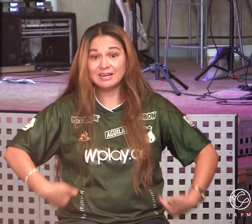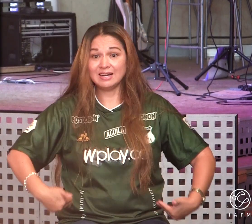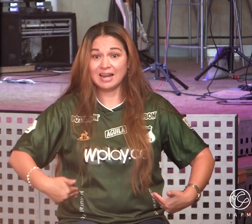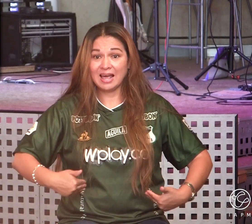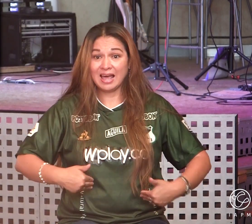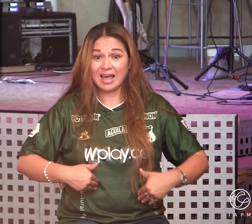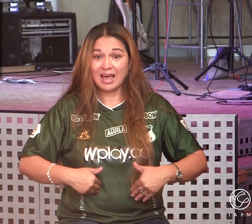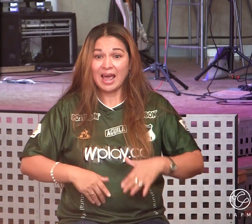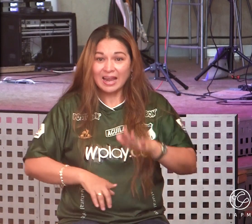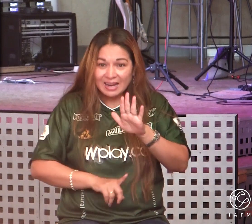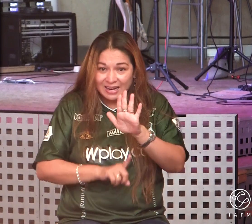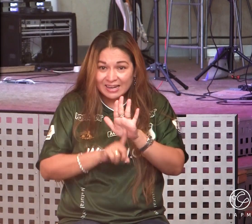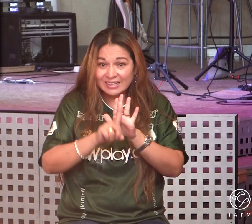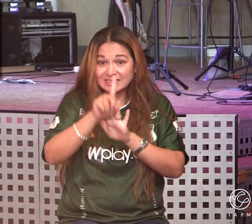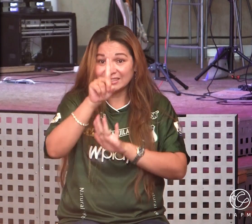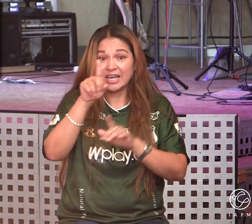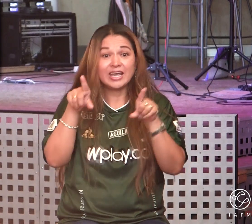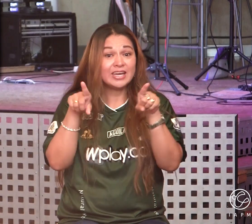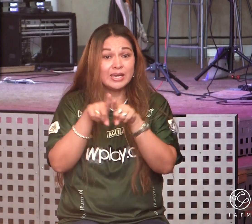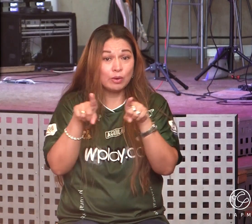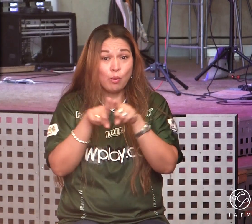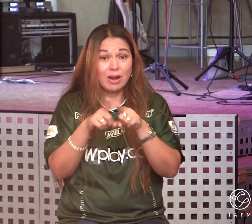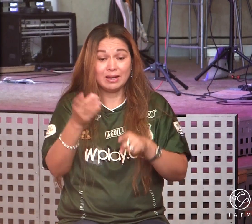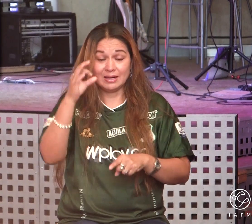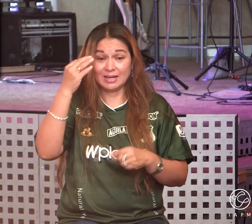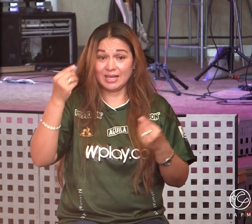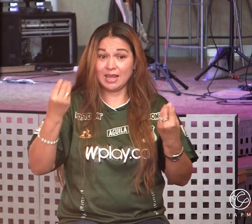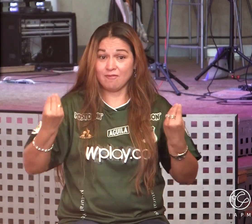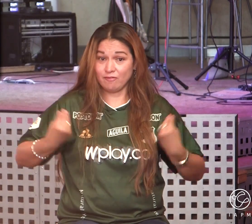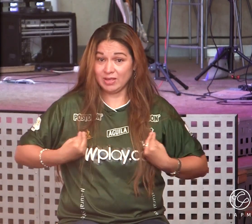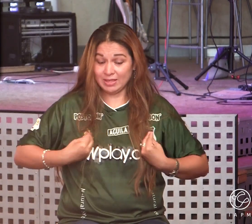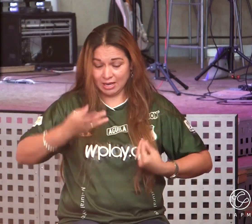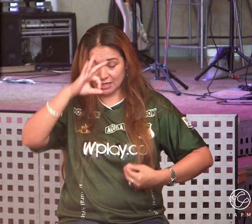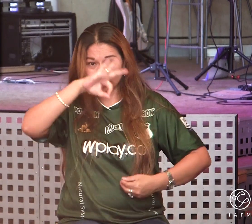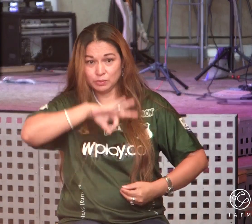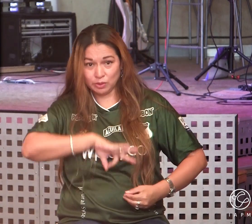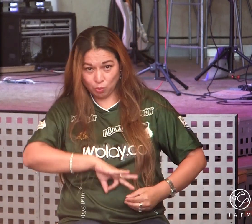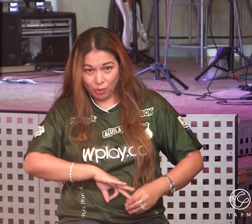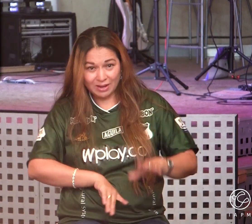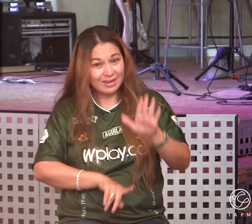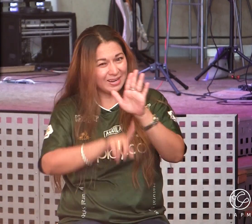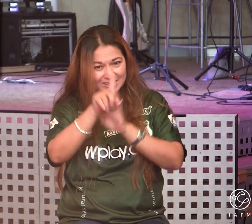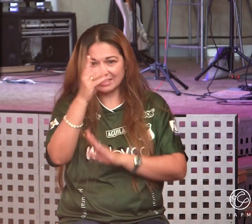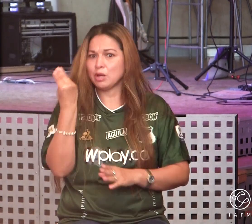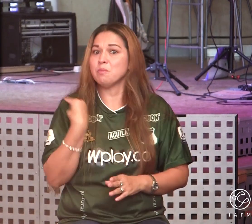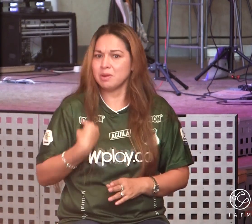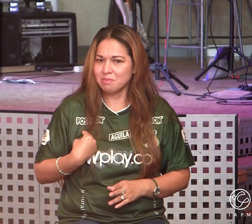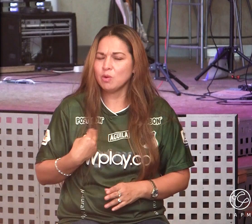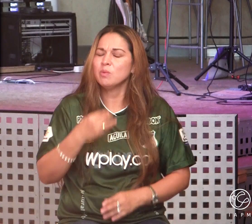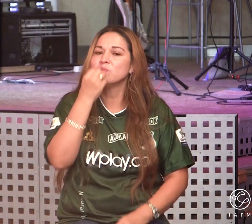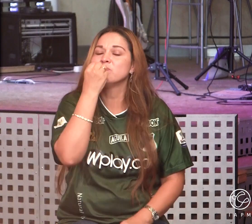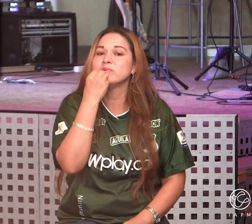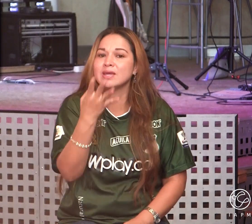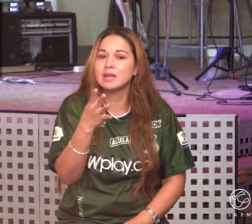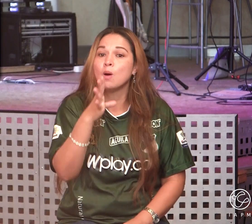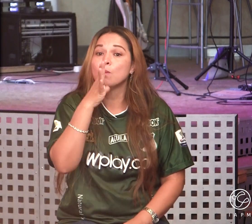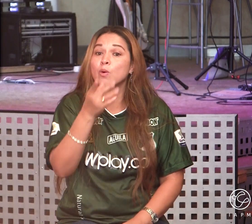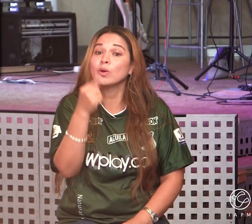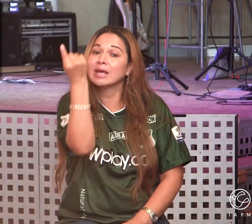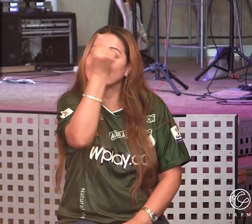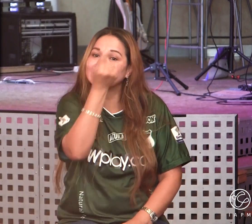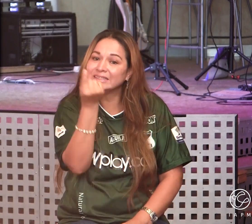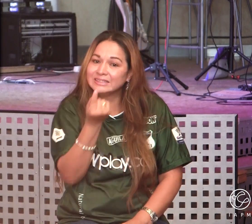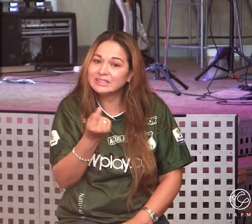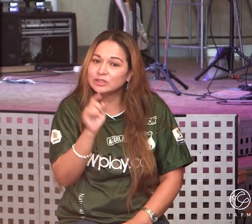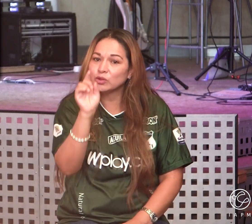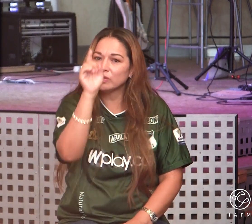envejeciendo. Pero si realmente comprendes el diseño de Dios es aumento, es una experiencia